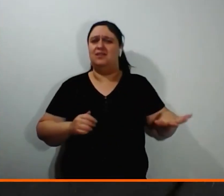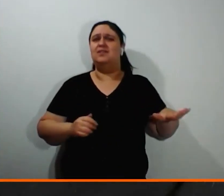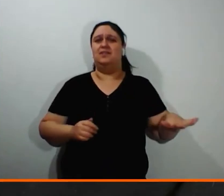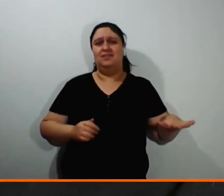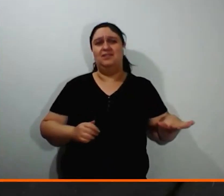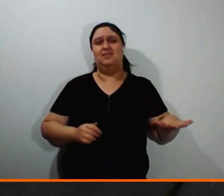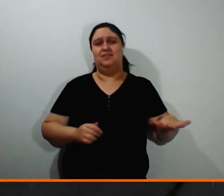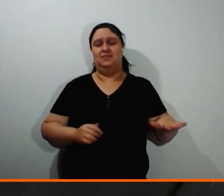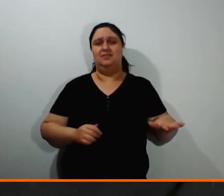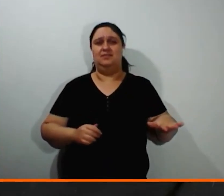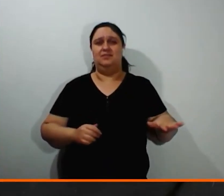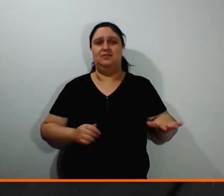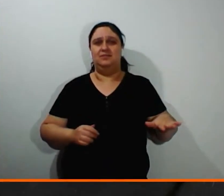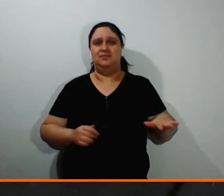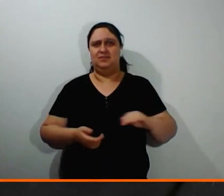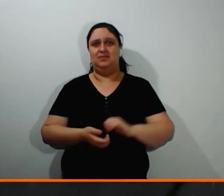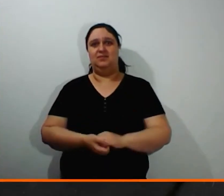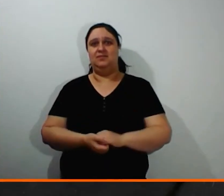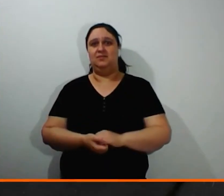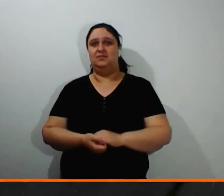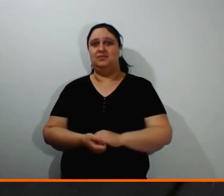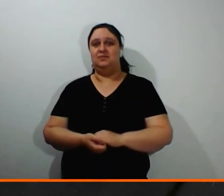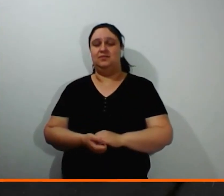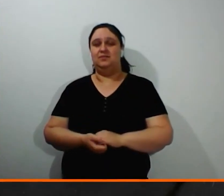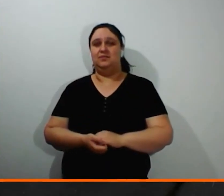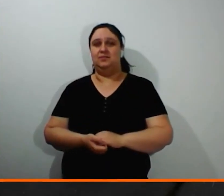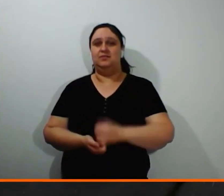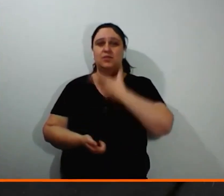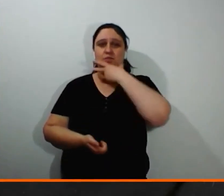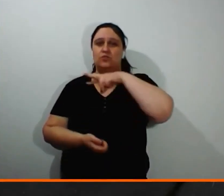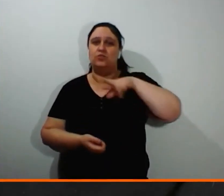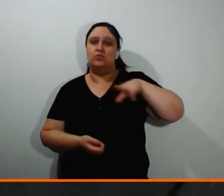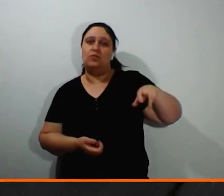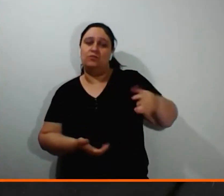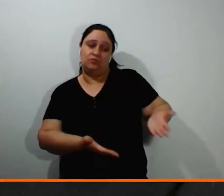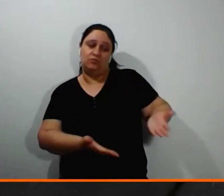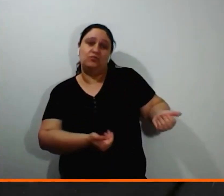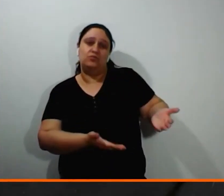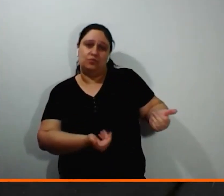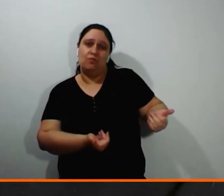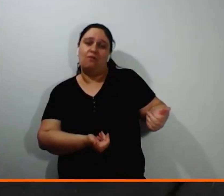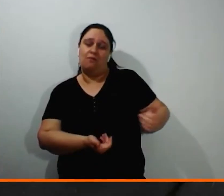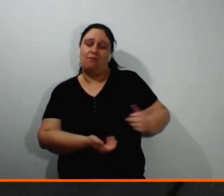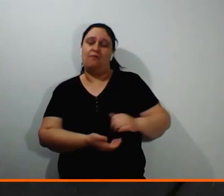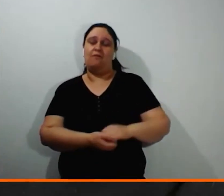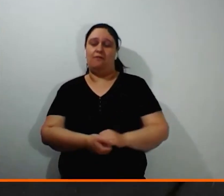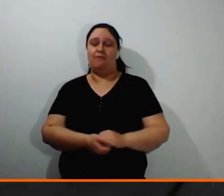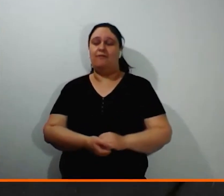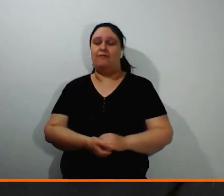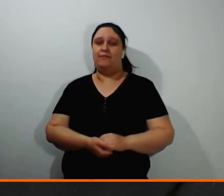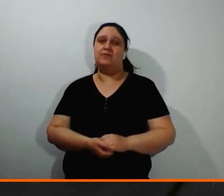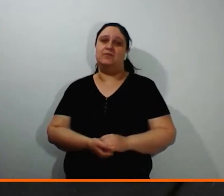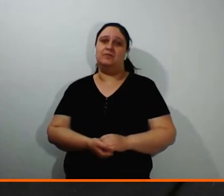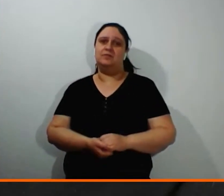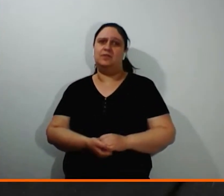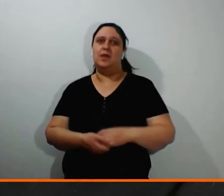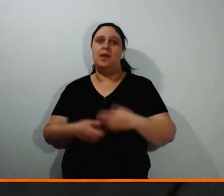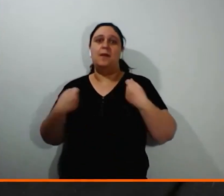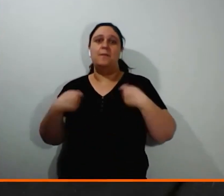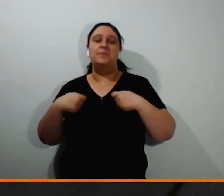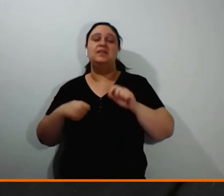no nosso caso eles são irmãos mais novos, né, novatos. Então o que eles precisam? Precisam de